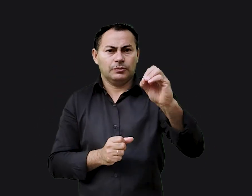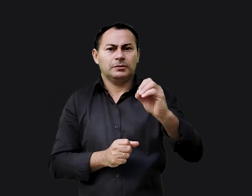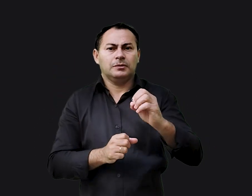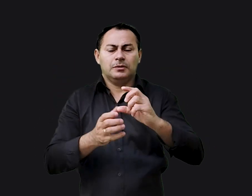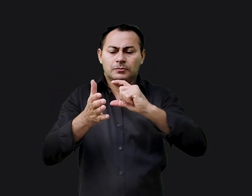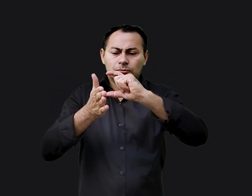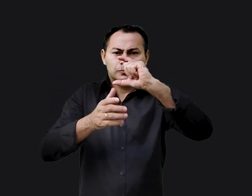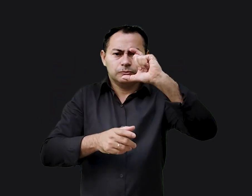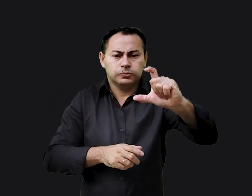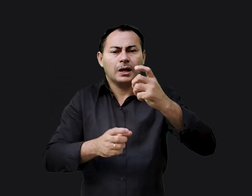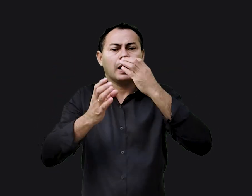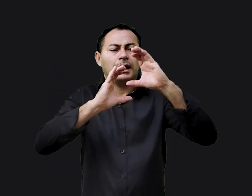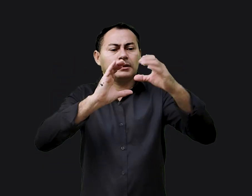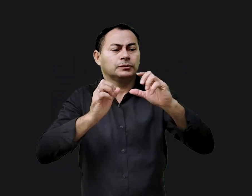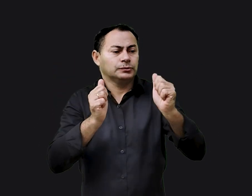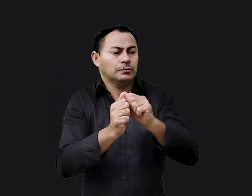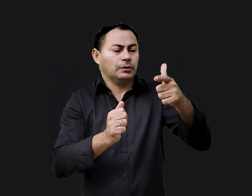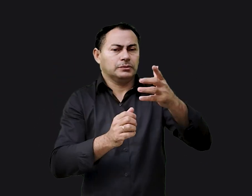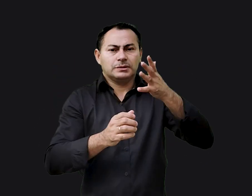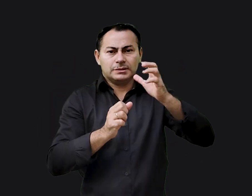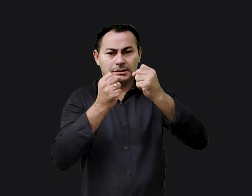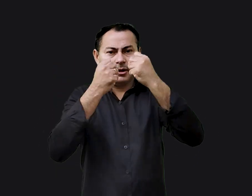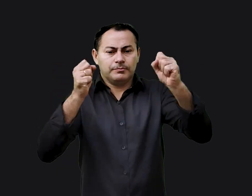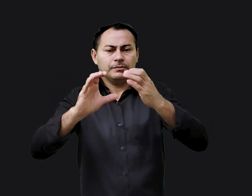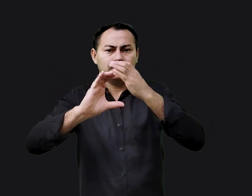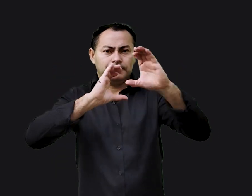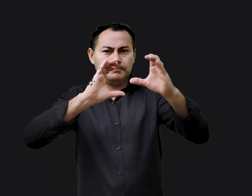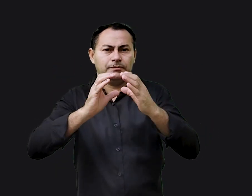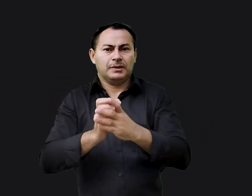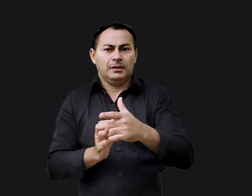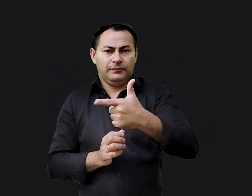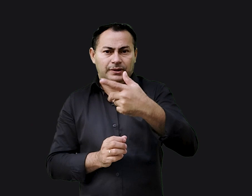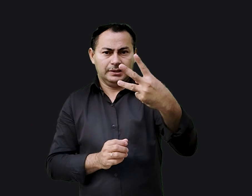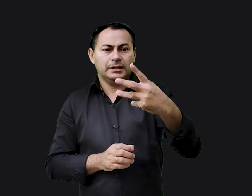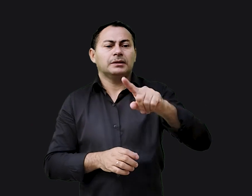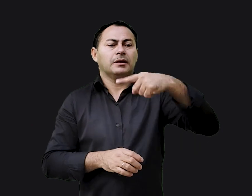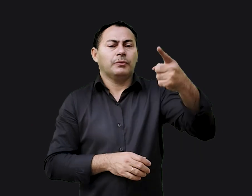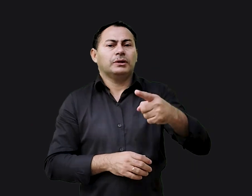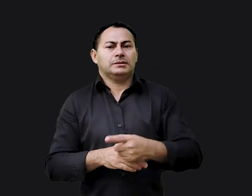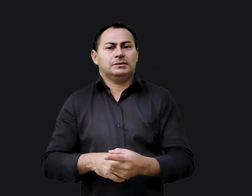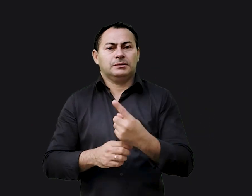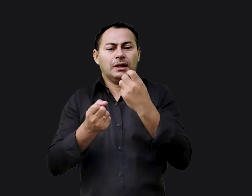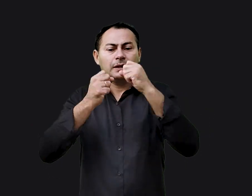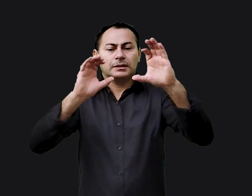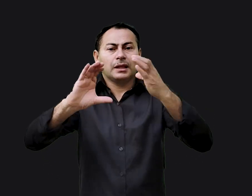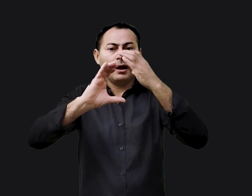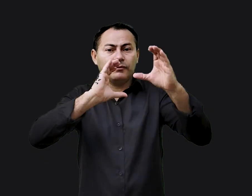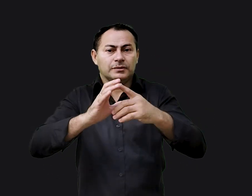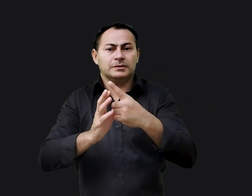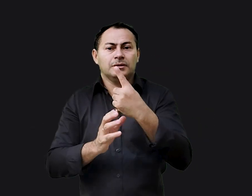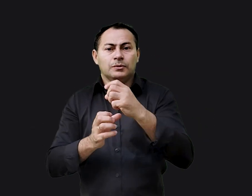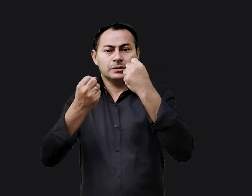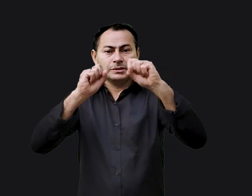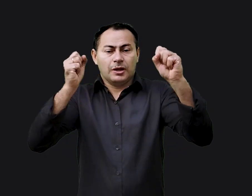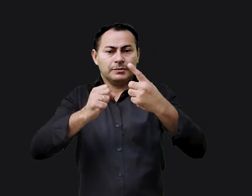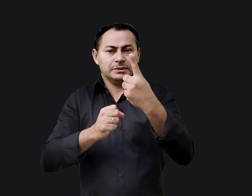refrão cantado responsivamente com outros almas eles cantavam o Salmo 23 e depois os 150 como